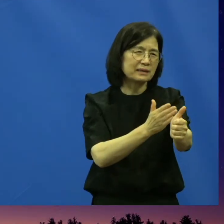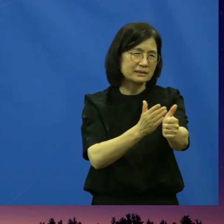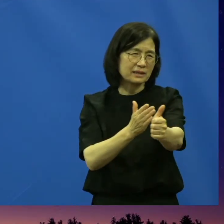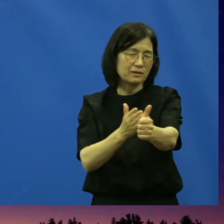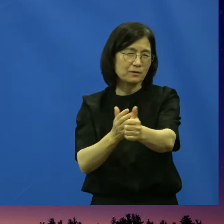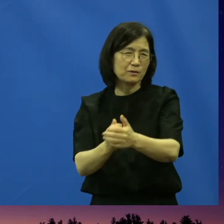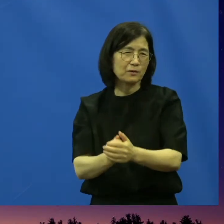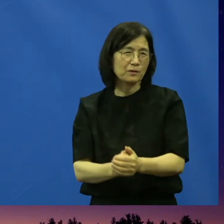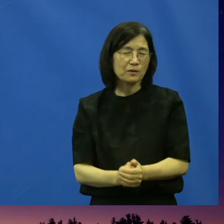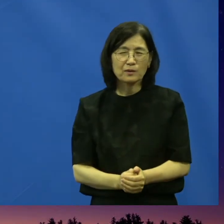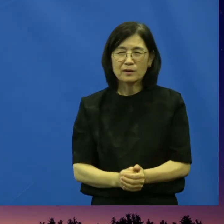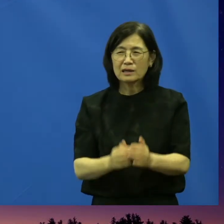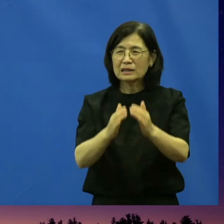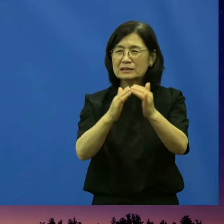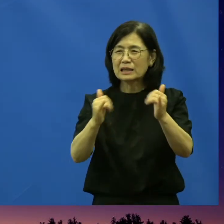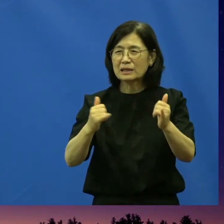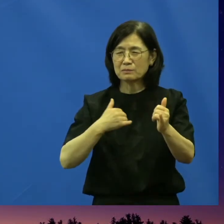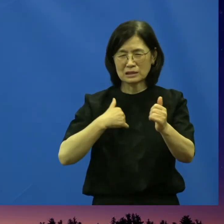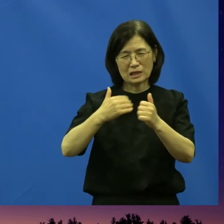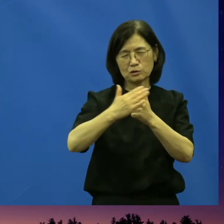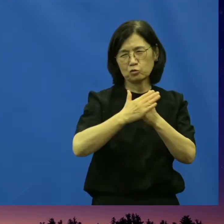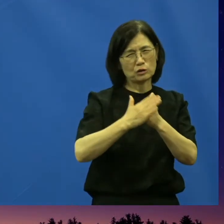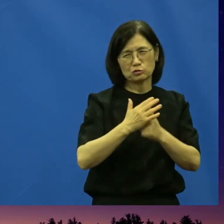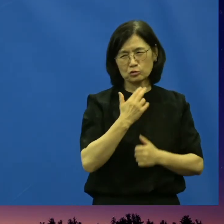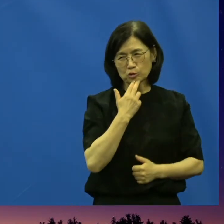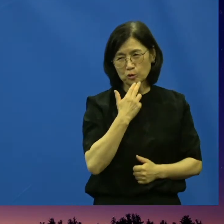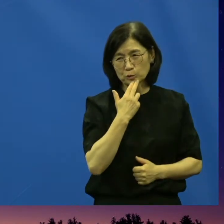도울 힘이 없는 인간을 의지하지 마세요.